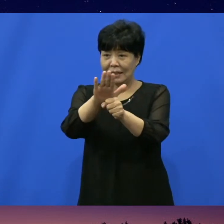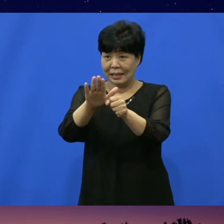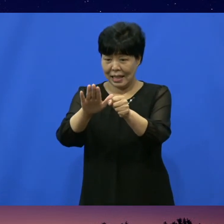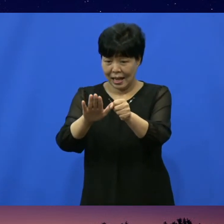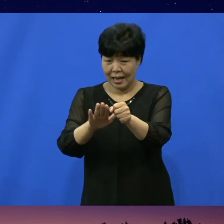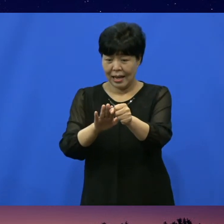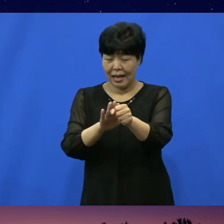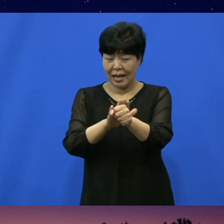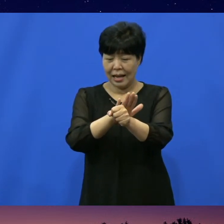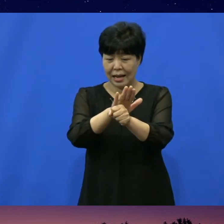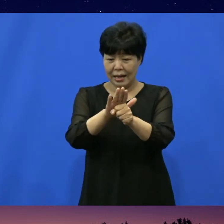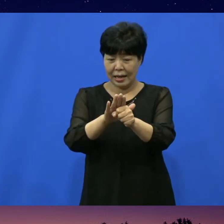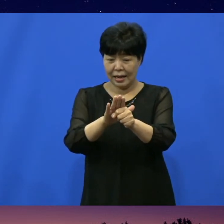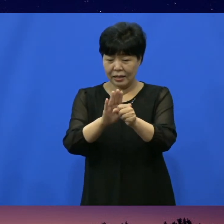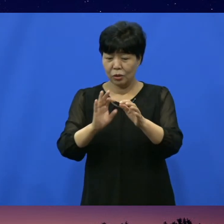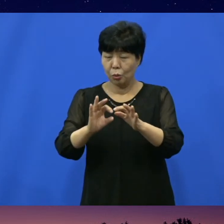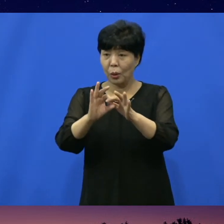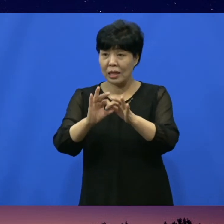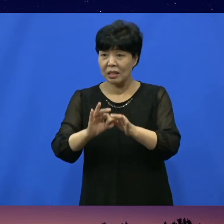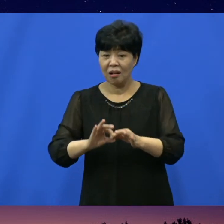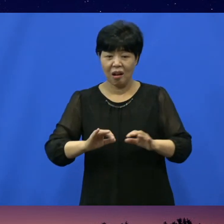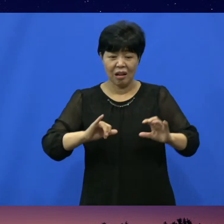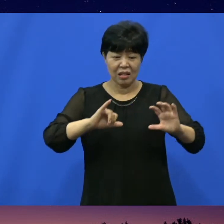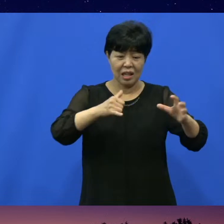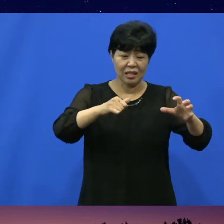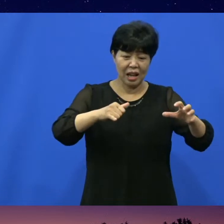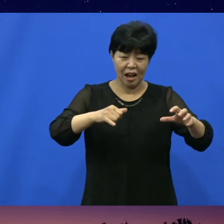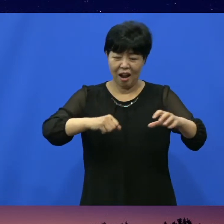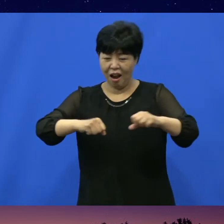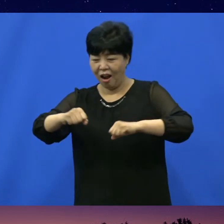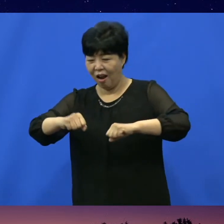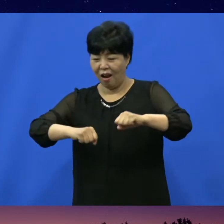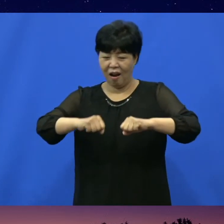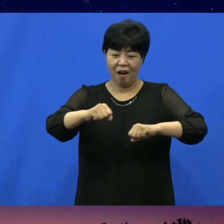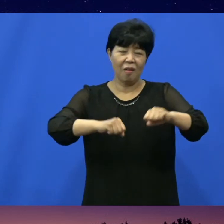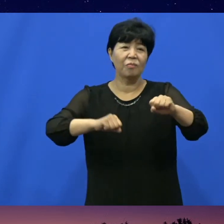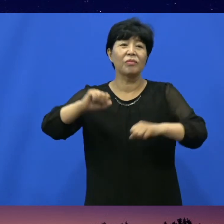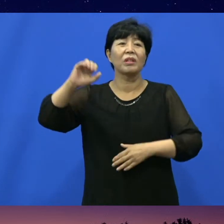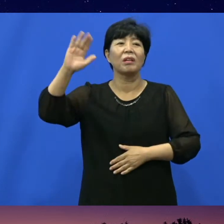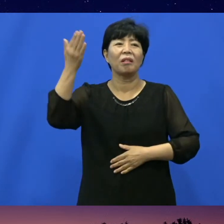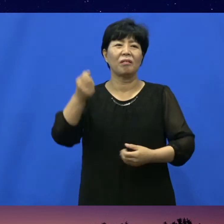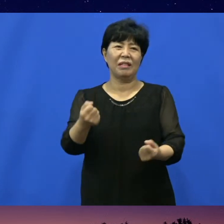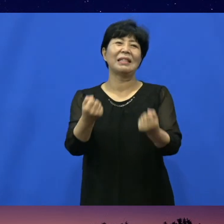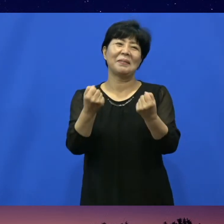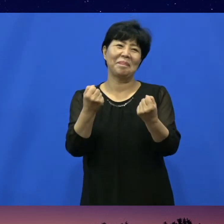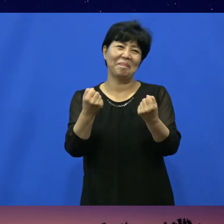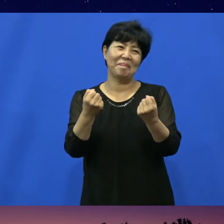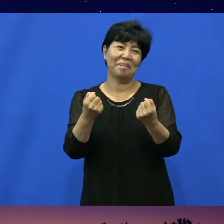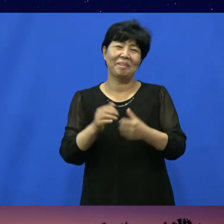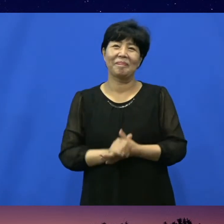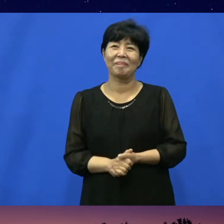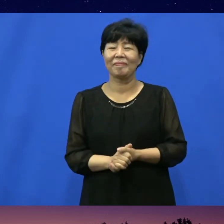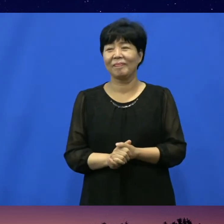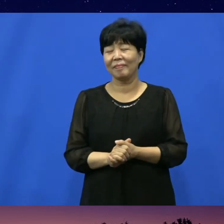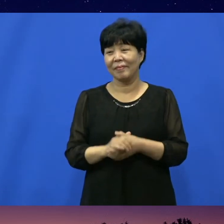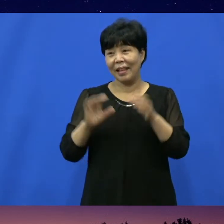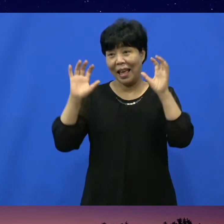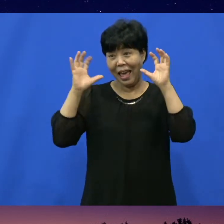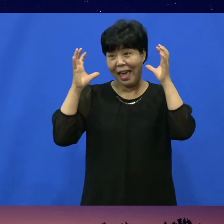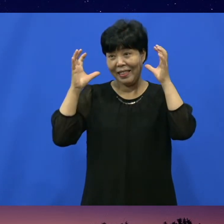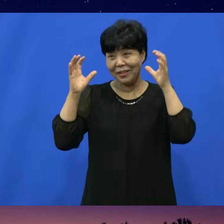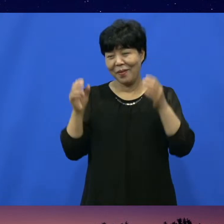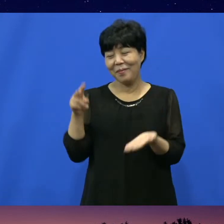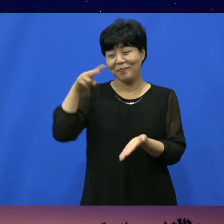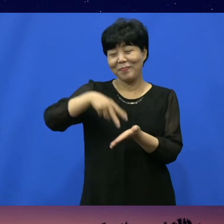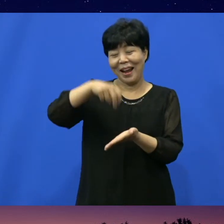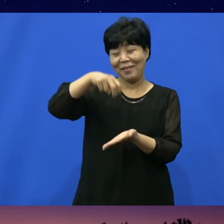이 세상을 움직이는 힘이에요. 에너지예요. 에너지. 모든 에너지는 사랑에서 나오는 거예요. 아이들이 지금 퐁짝퐁짝 뛰는데 저게 다